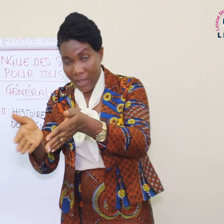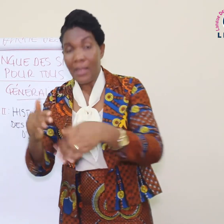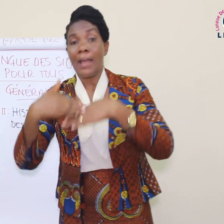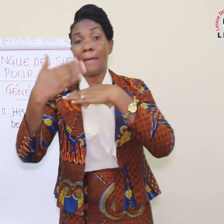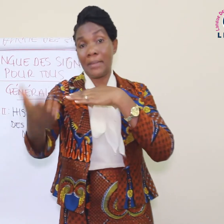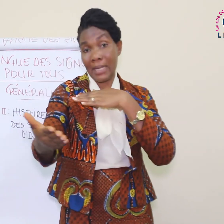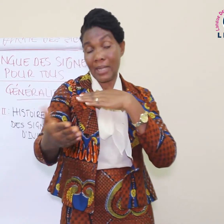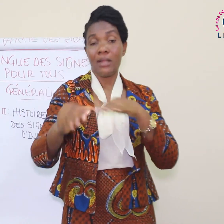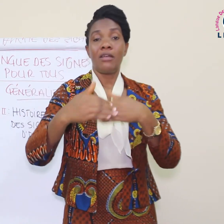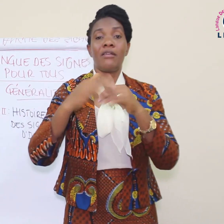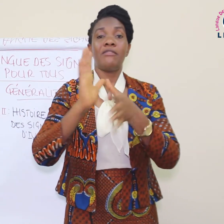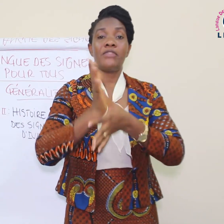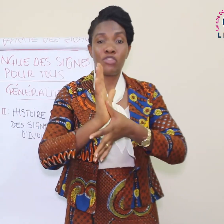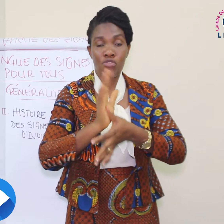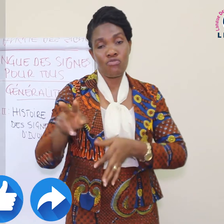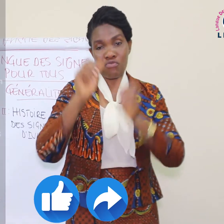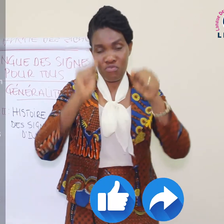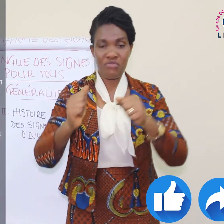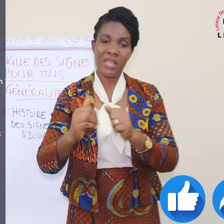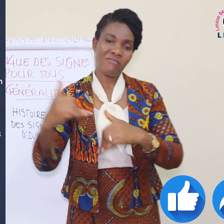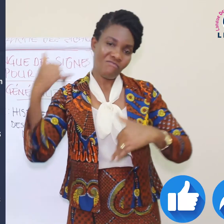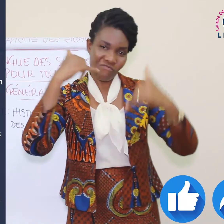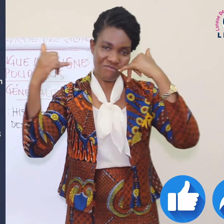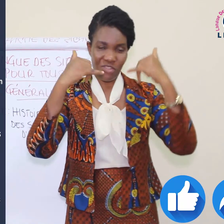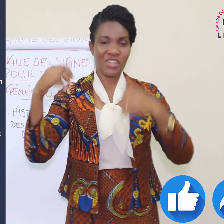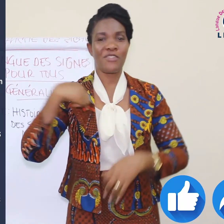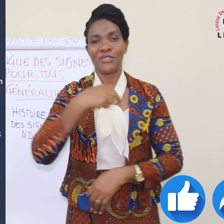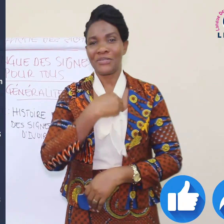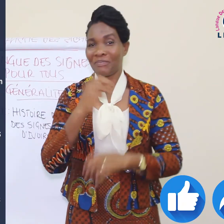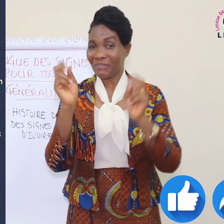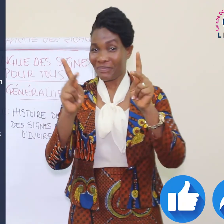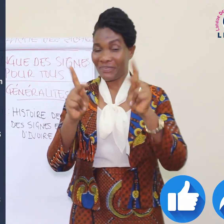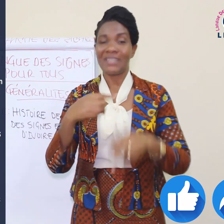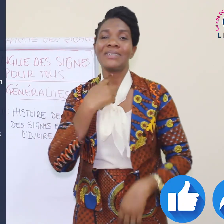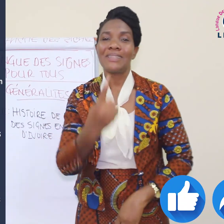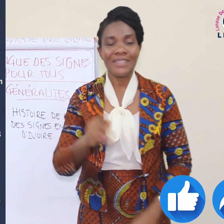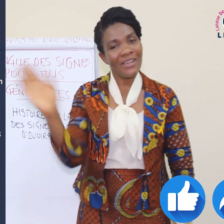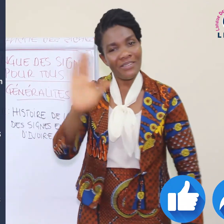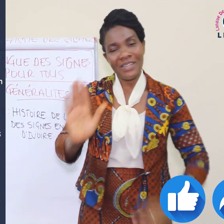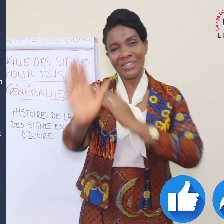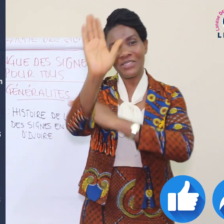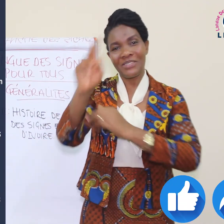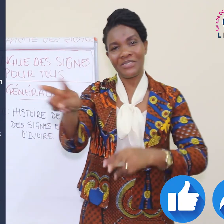la vidéo. Et vous pourrez nous contacter quand vous voudrez. On va se dire au revoir et que Dieu vous garde. Au revoir.